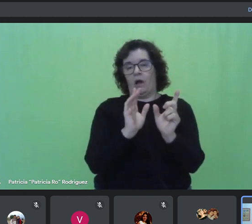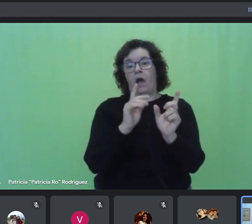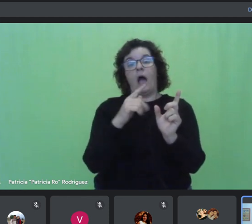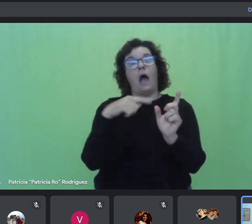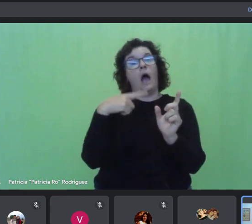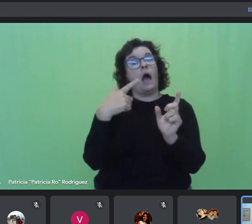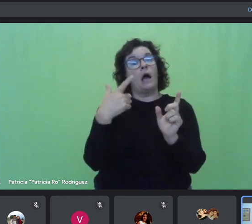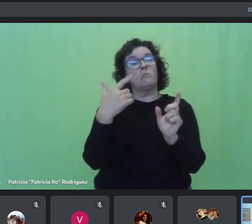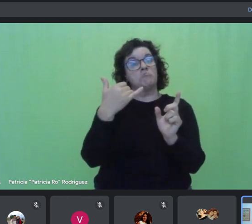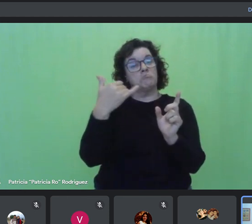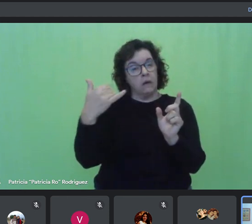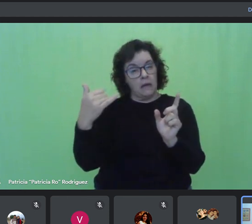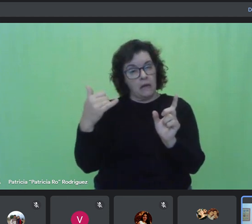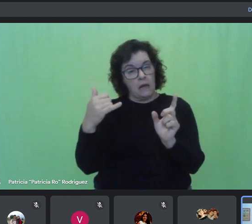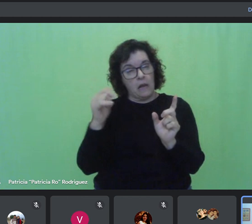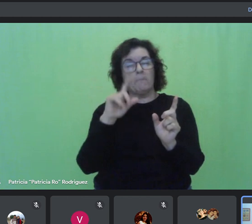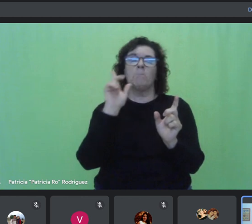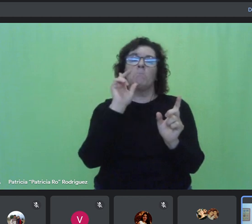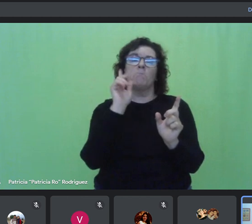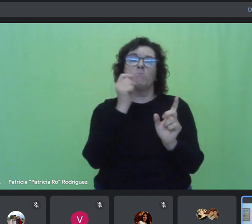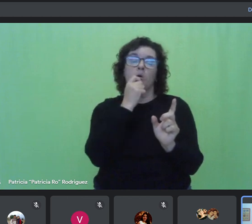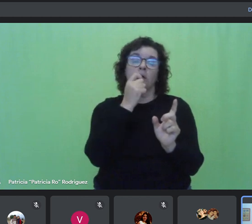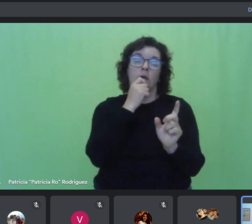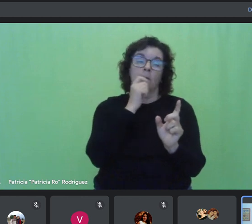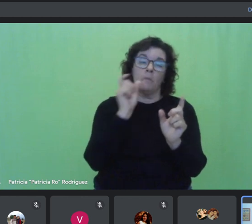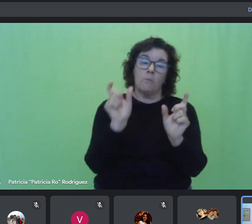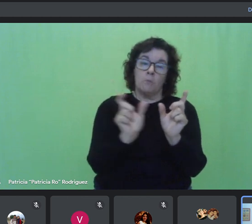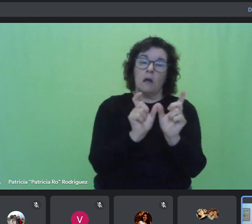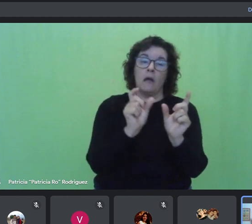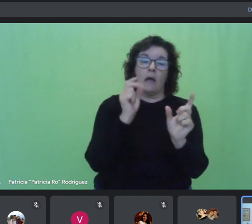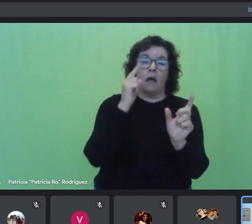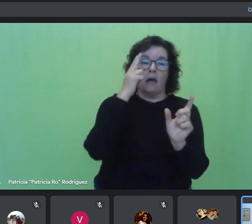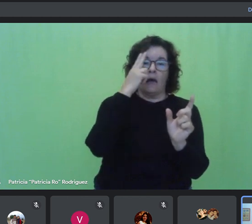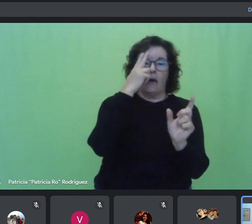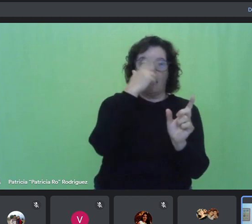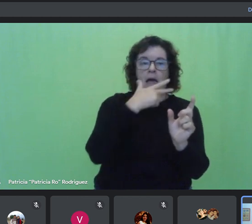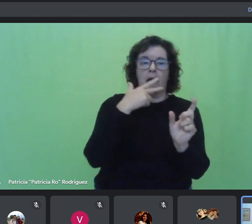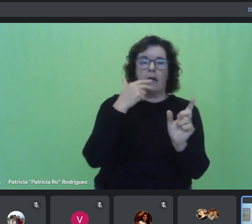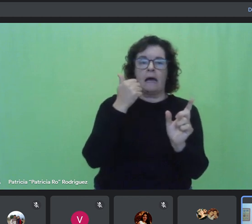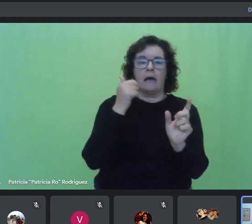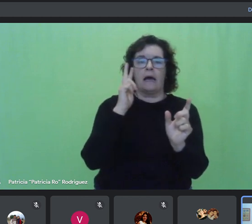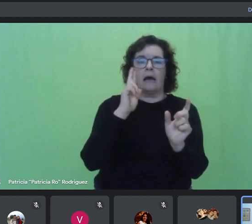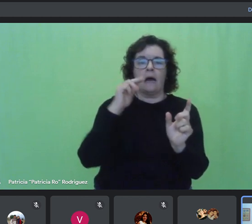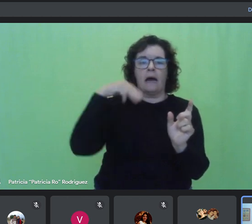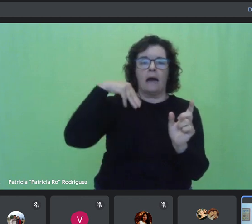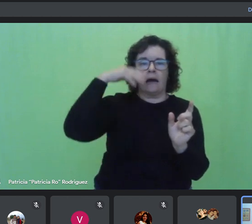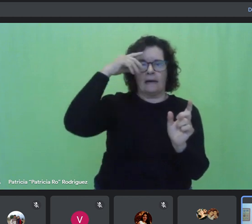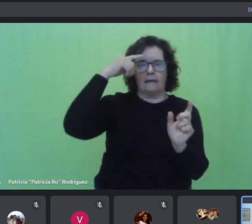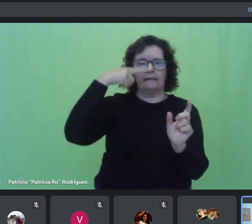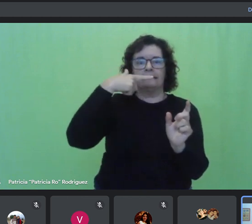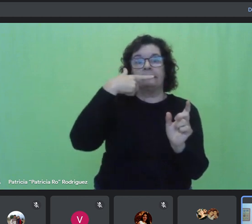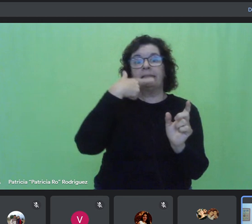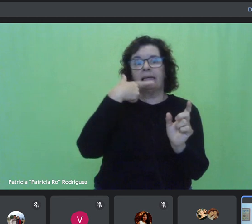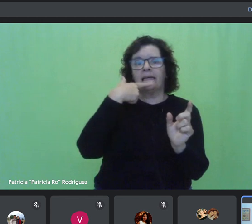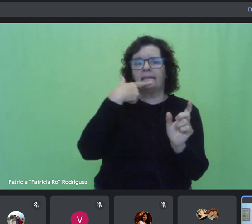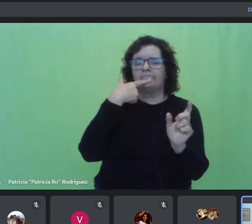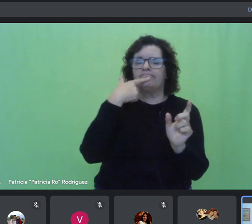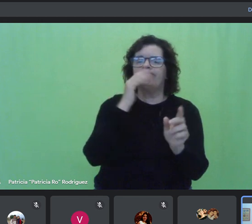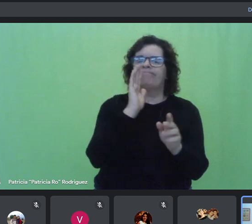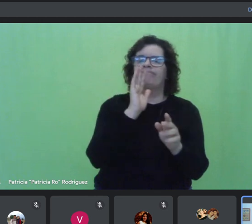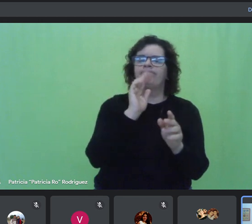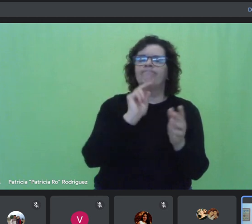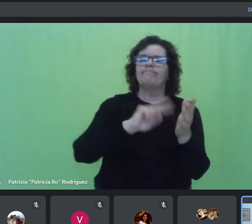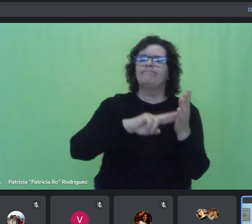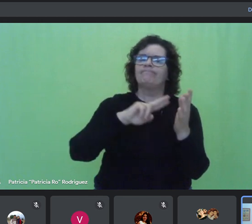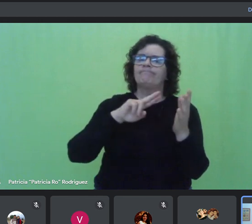tanto harness como shape? Recién les dije harness, que era estribo. Estribo, arnés. Si es arnés, también puede ser